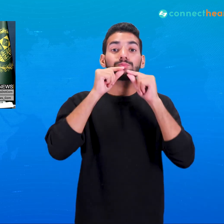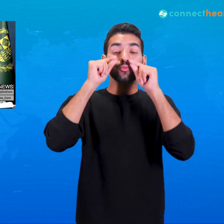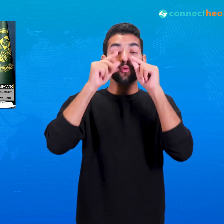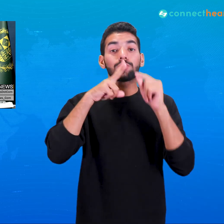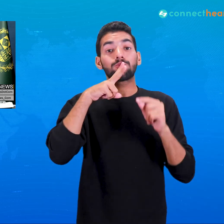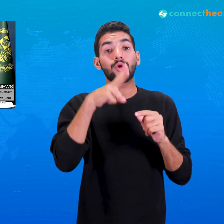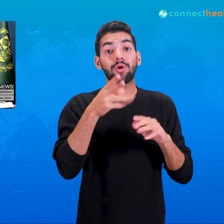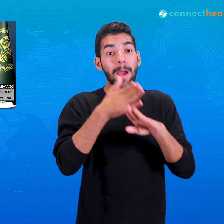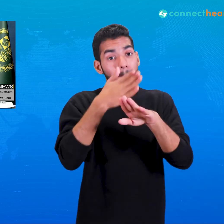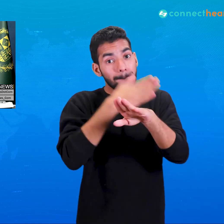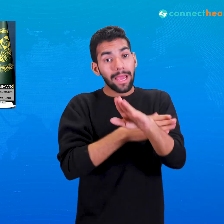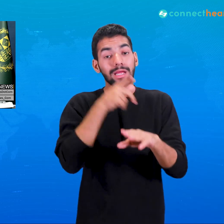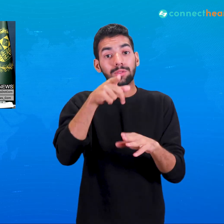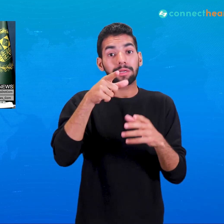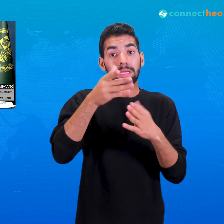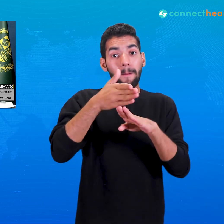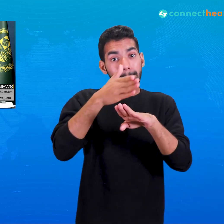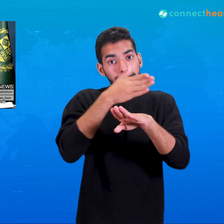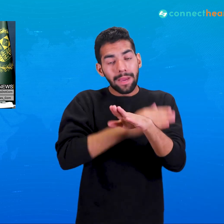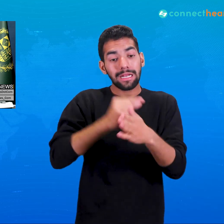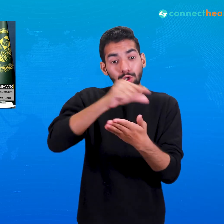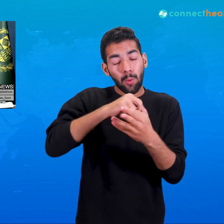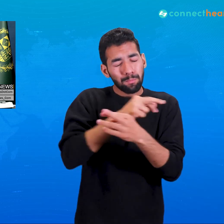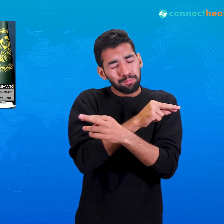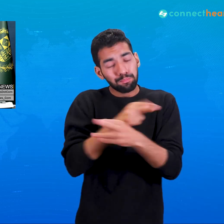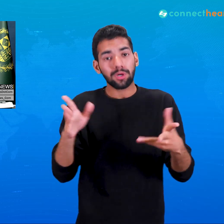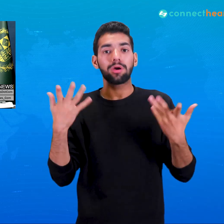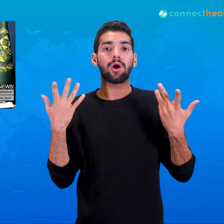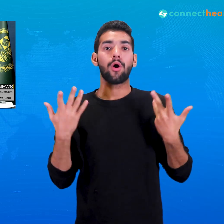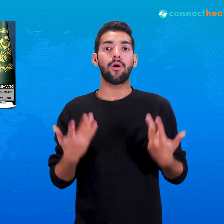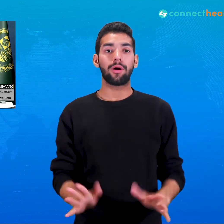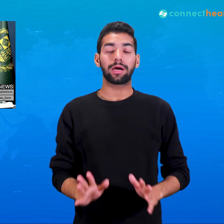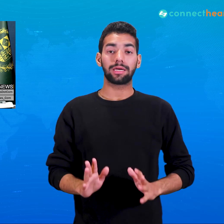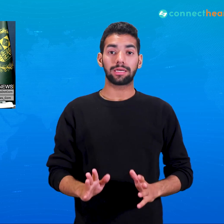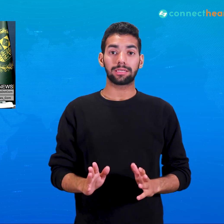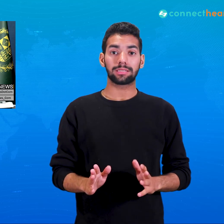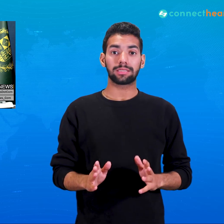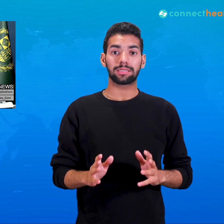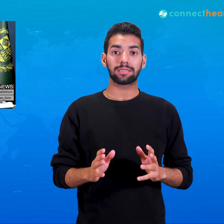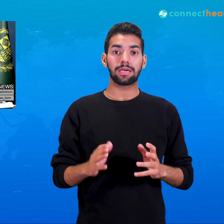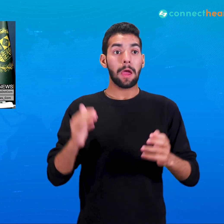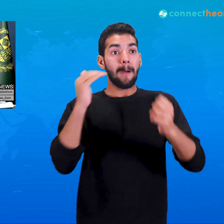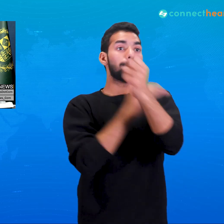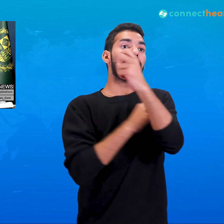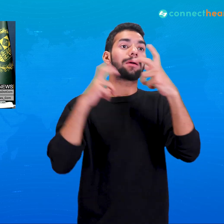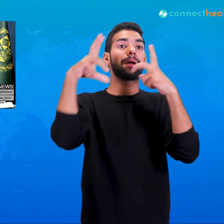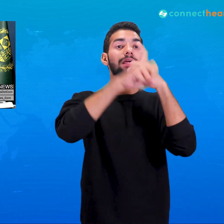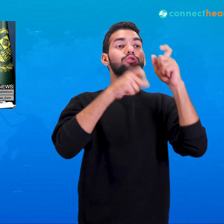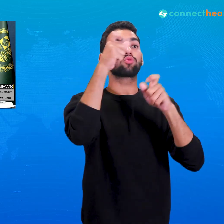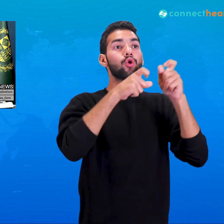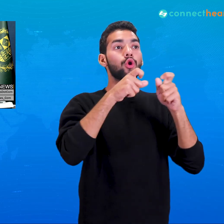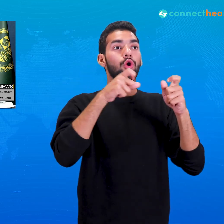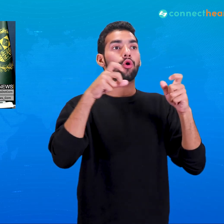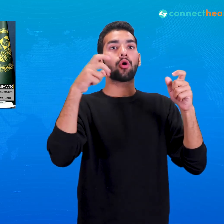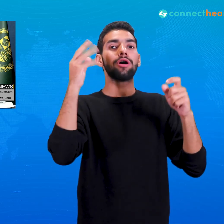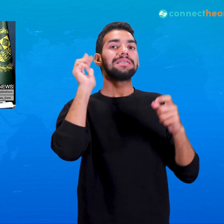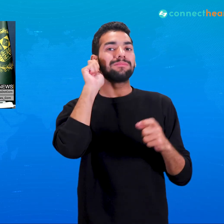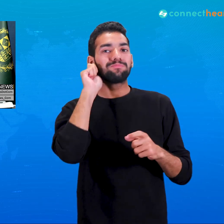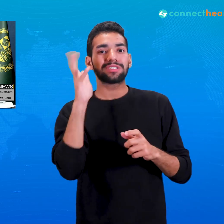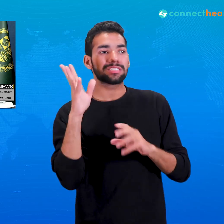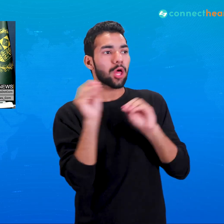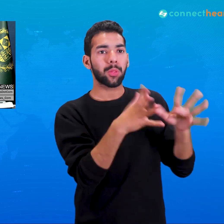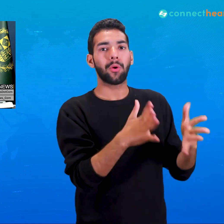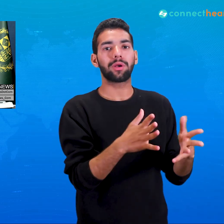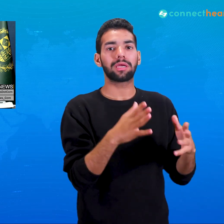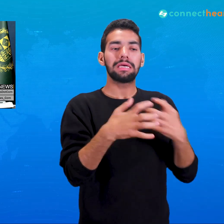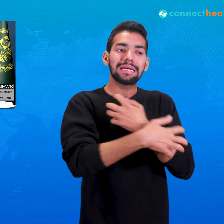سے پہلے بڑی قومیں تباہ ہوئی، جدھر طاقتور چور کو آپ کچھ نہ کریں اور چھوٹے چھوٹے چوروں کو بیچاروں کو جیلوں میں ڈال دیں۔